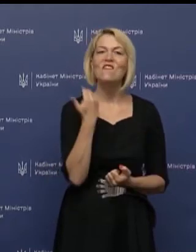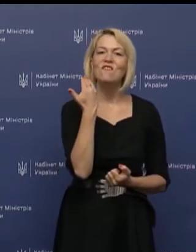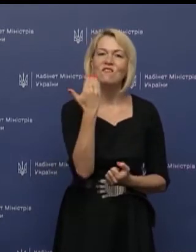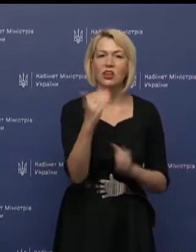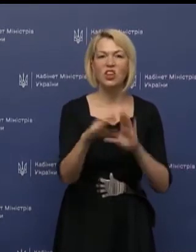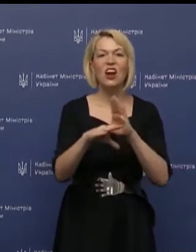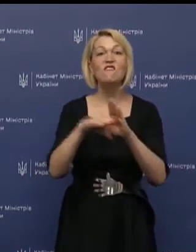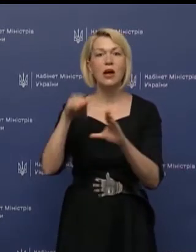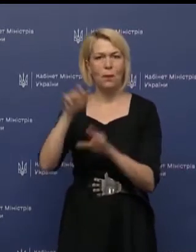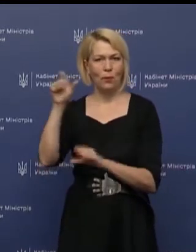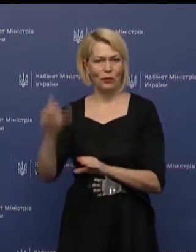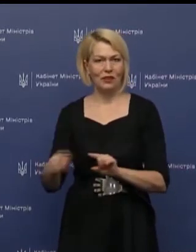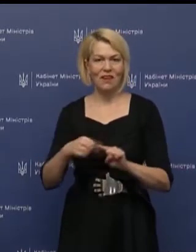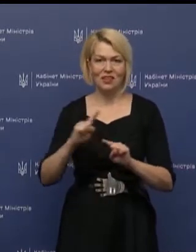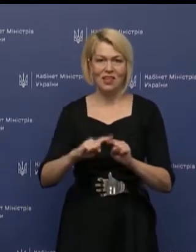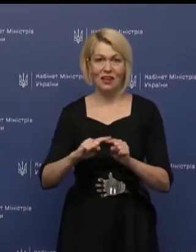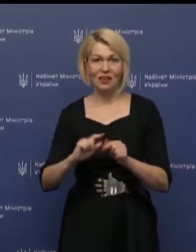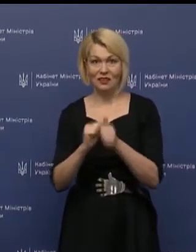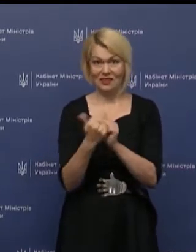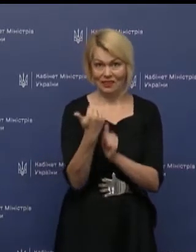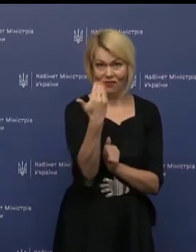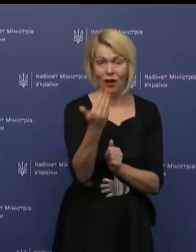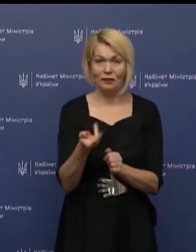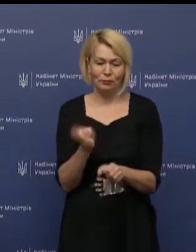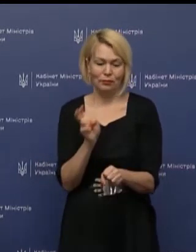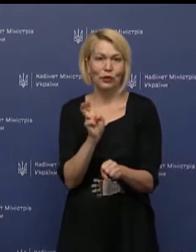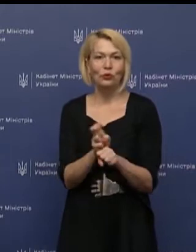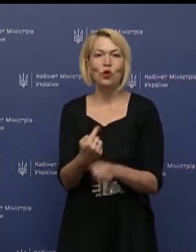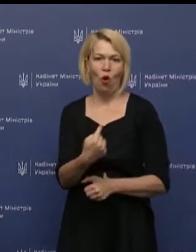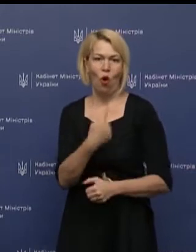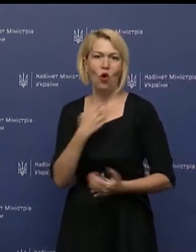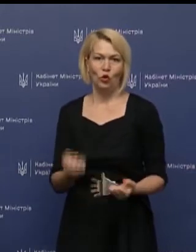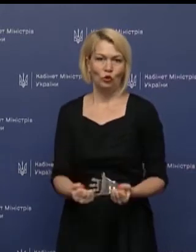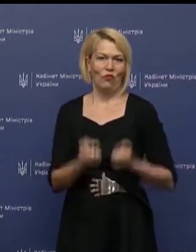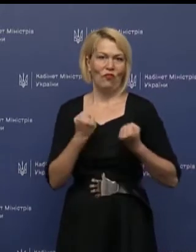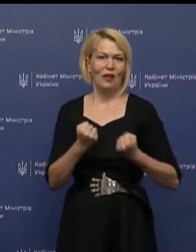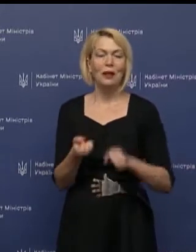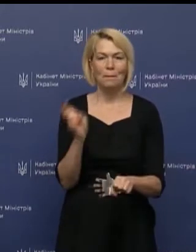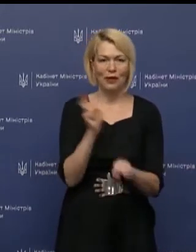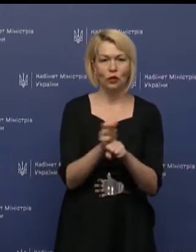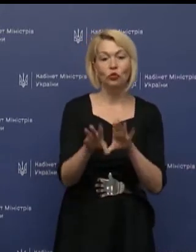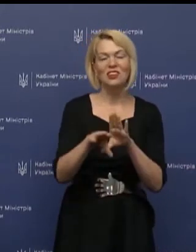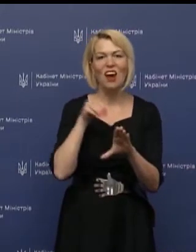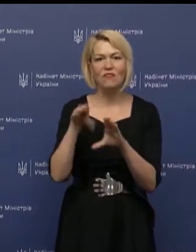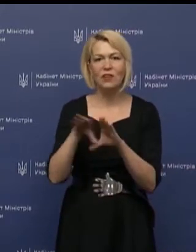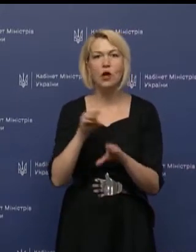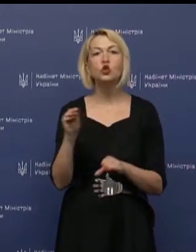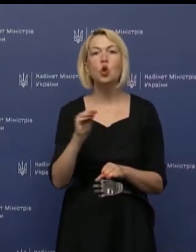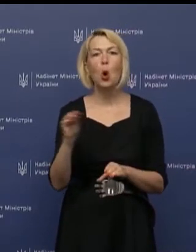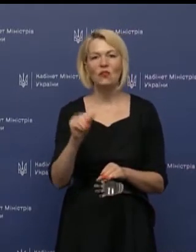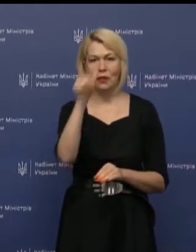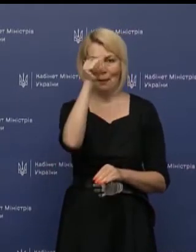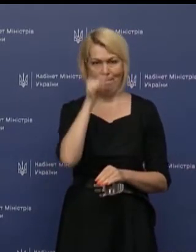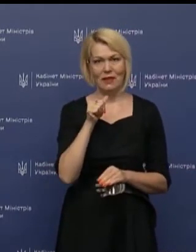ваших виборців, які за вас прийдуть голосувати, прийдуть на вибори в жовтні